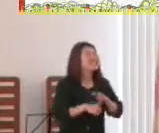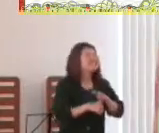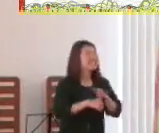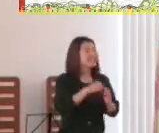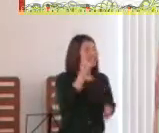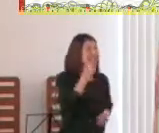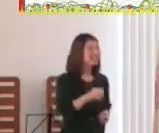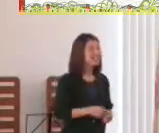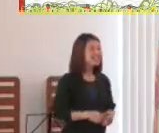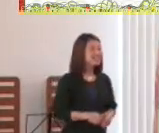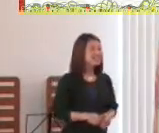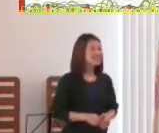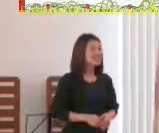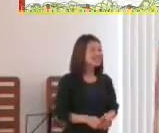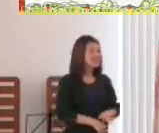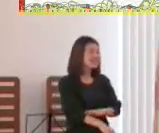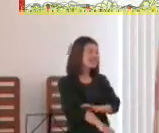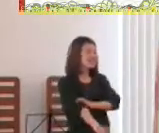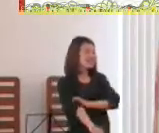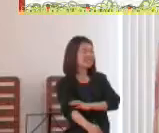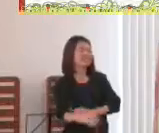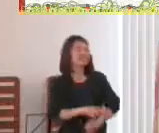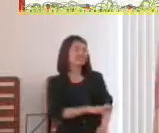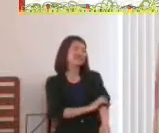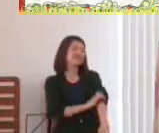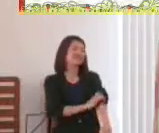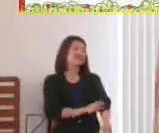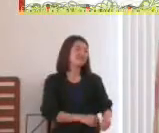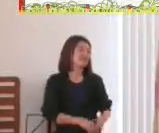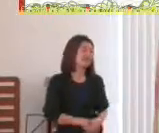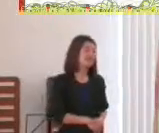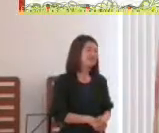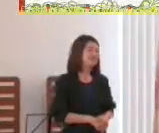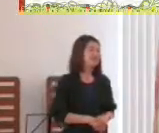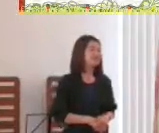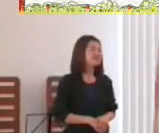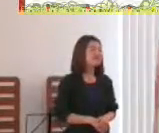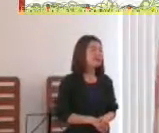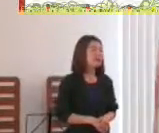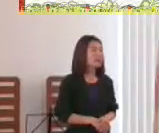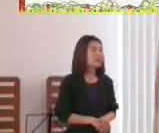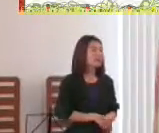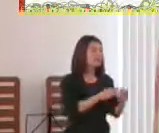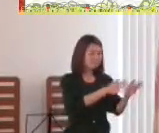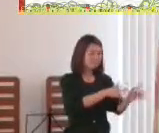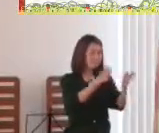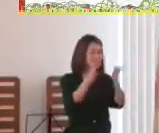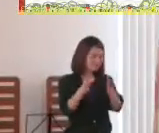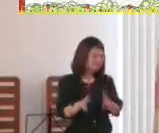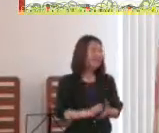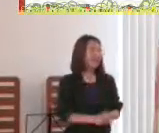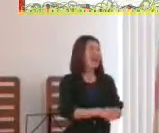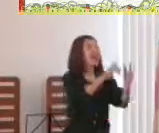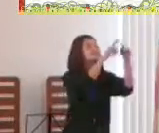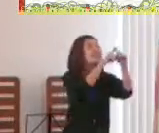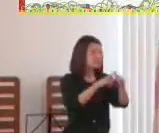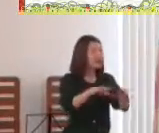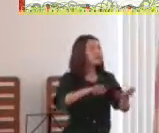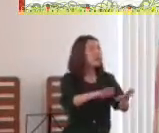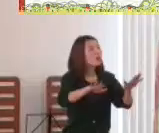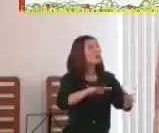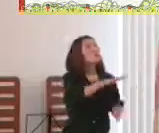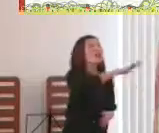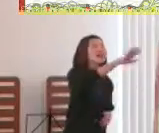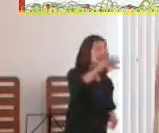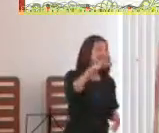クリスマス、皆さんクリスマスのプレゼントはもうお父さんやお母さん、あ、ごめんなさい、サンタクロースから、にもう